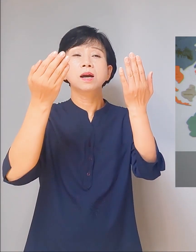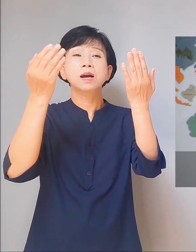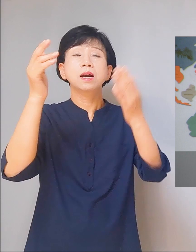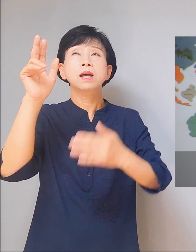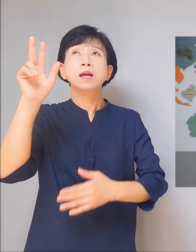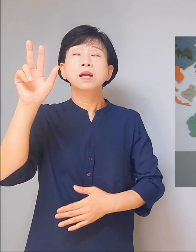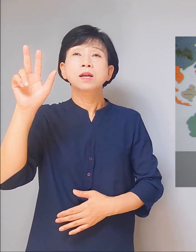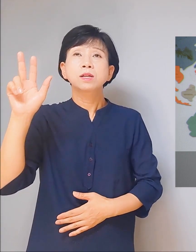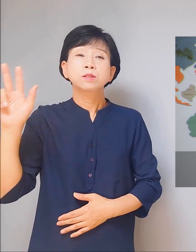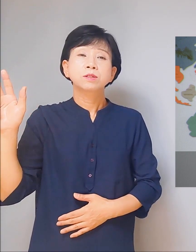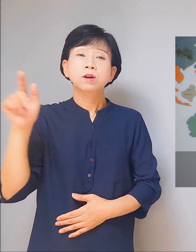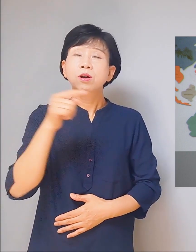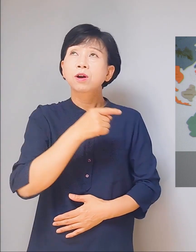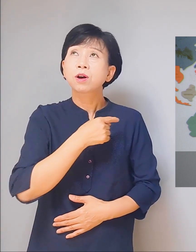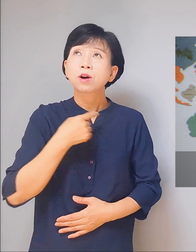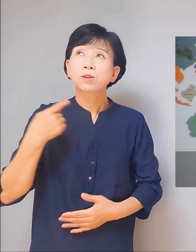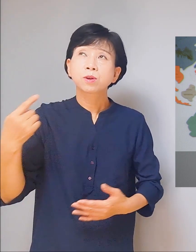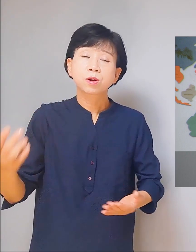찬양하리라.